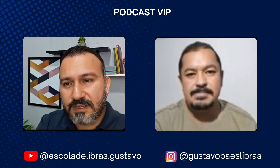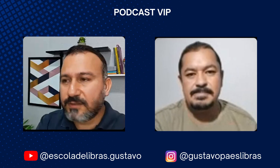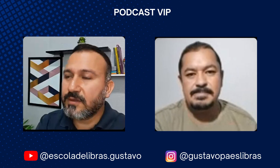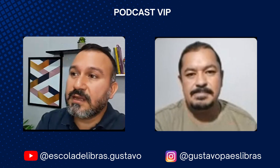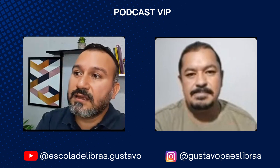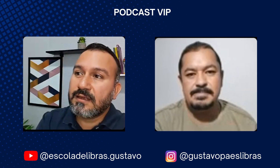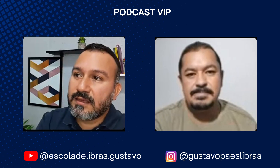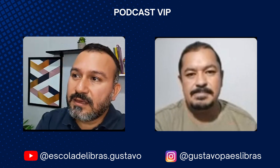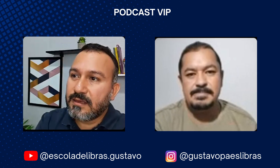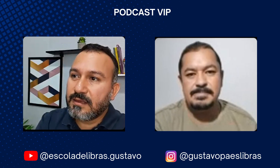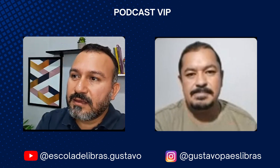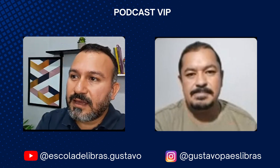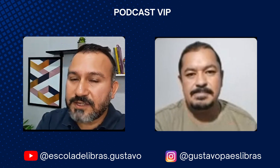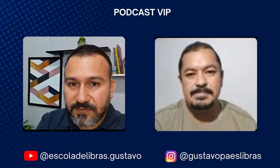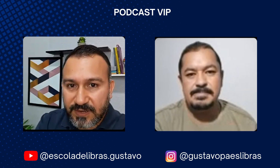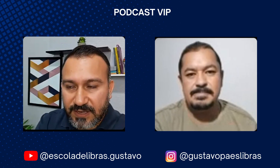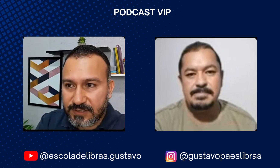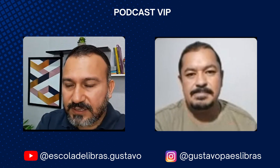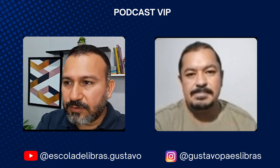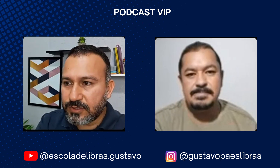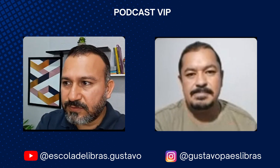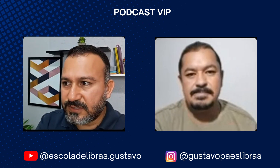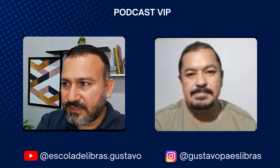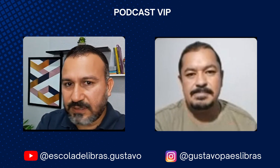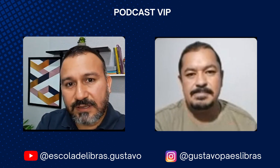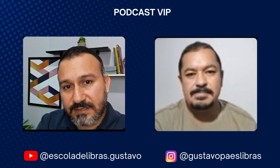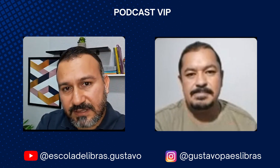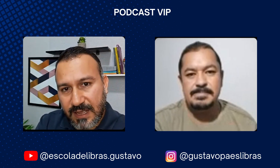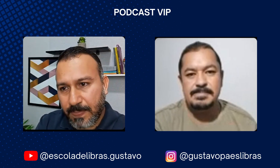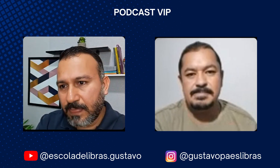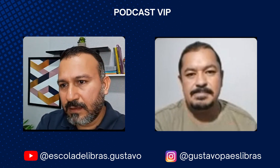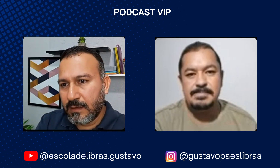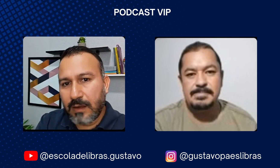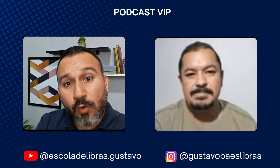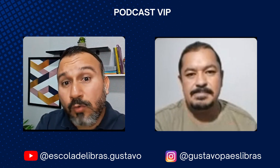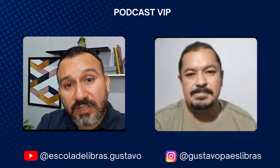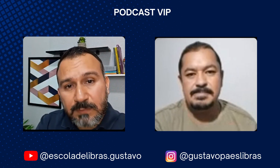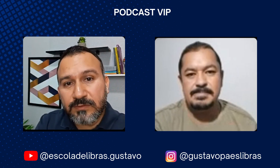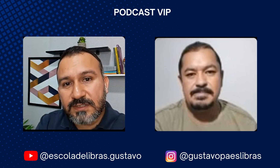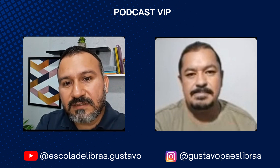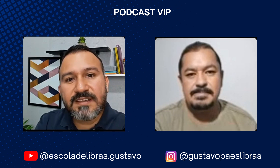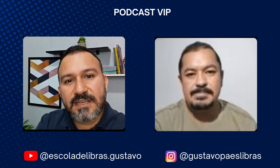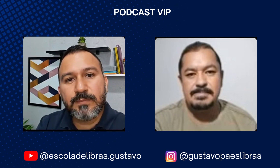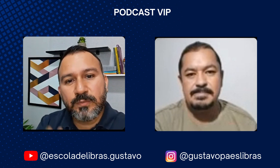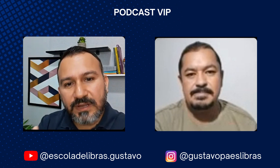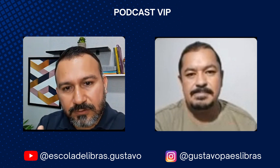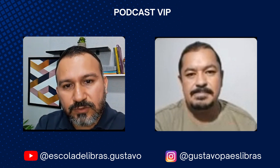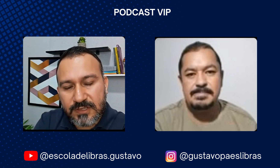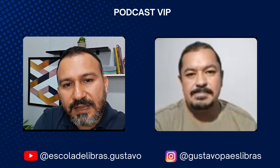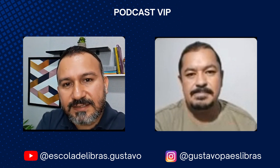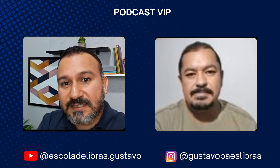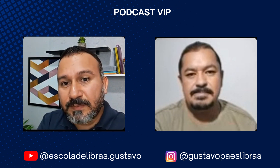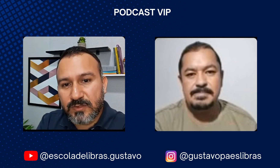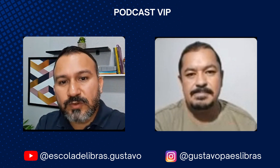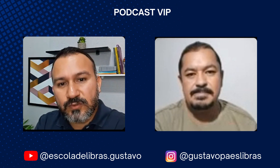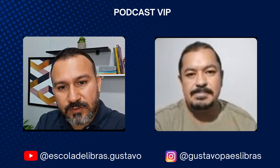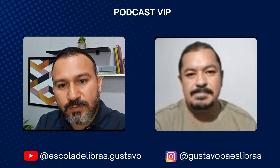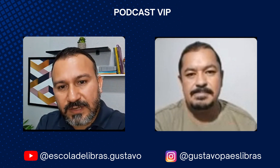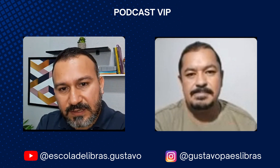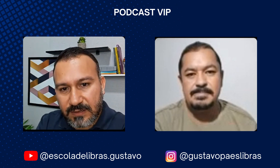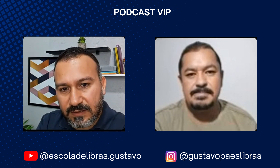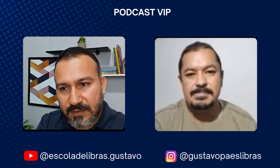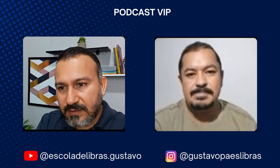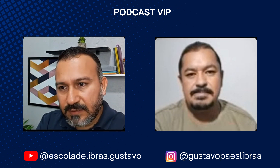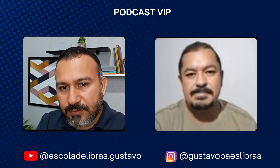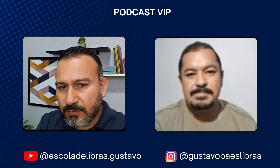algum conceito que é diferente da onde você está, com o tempo você vai se apropriando dos sinais que as pessoas